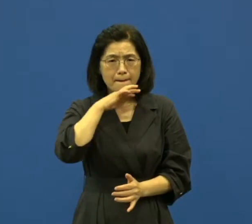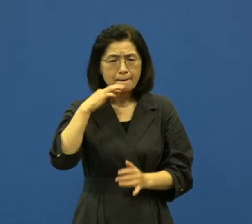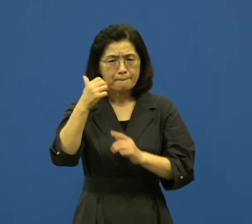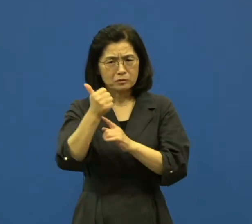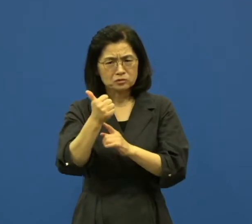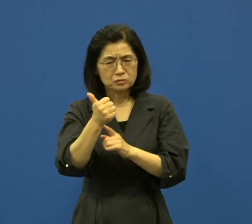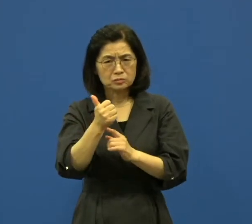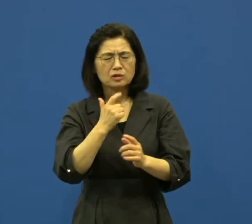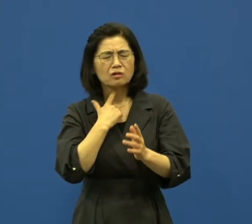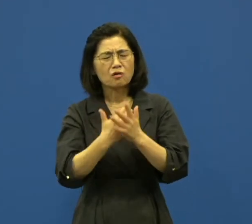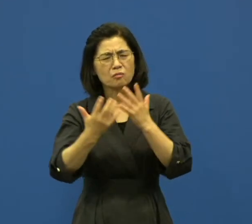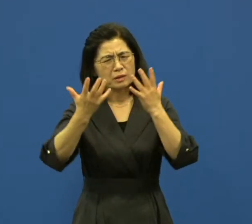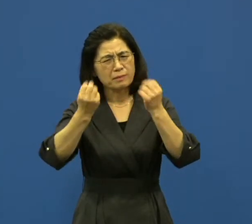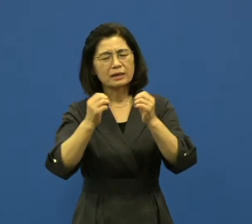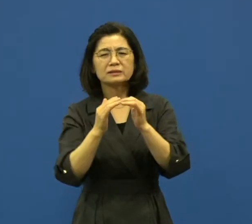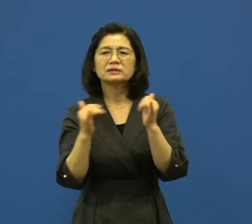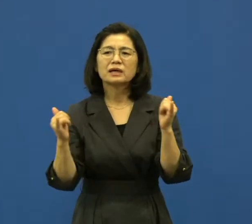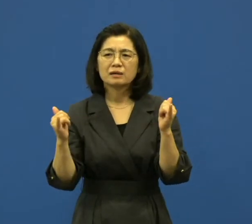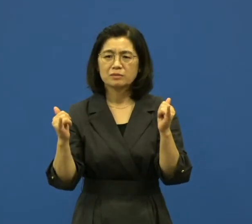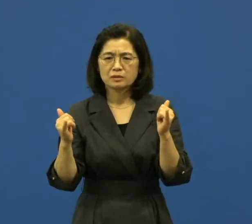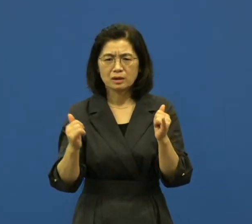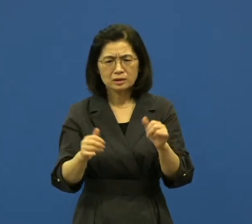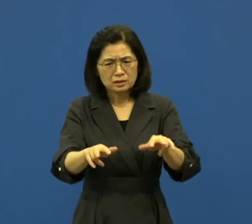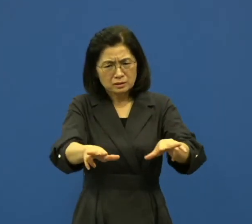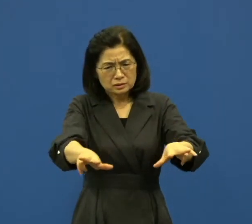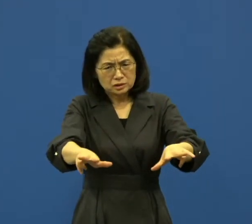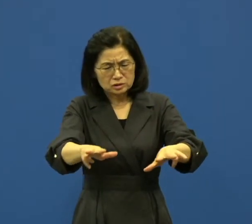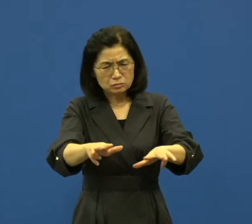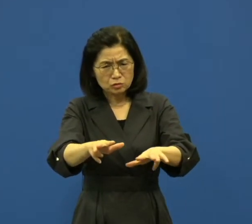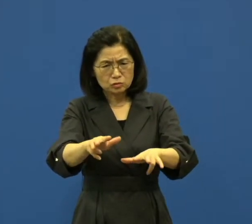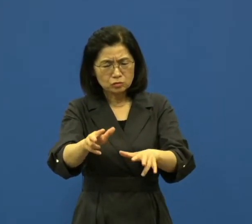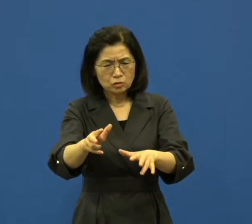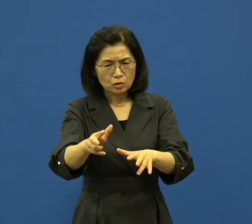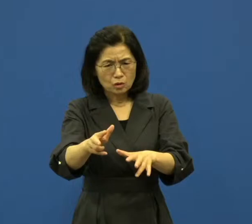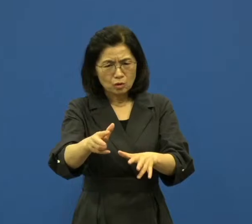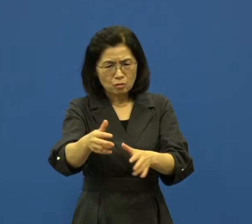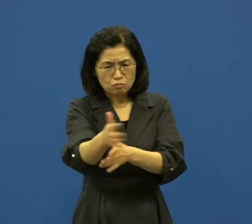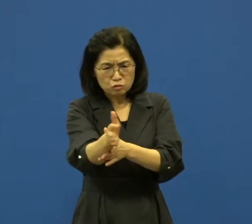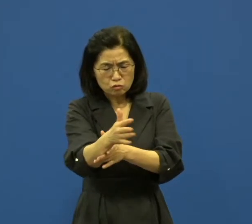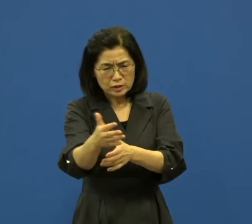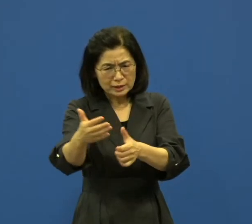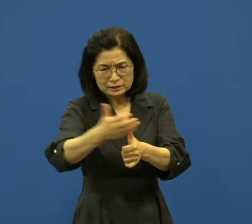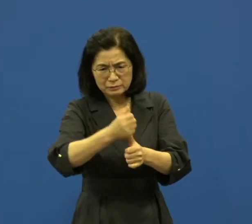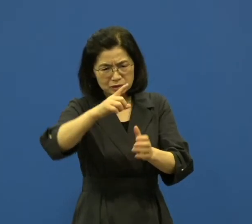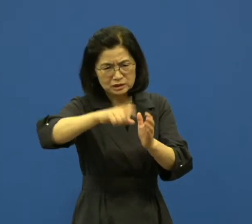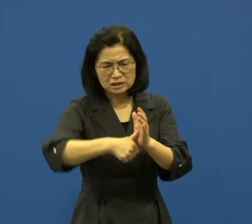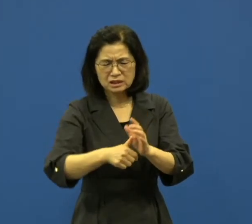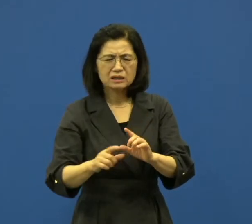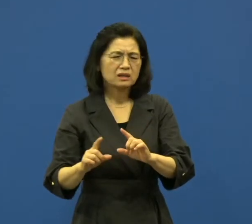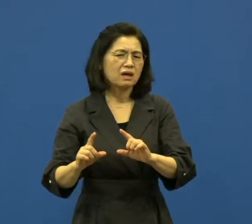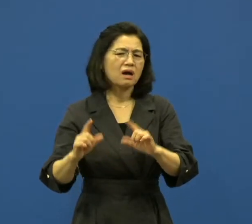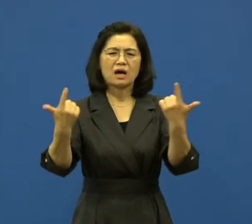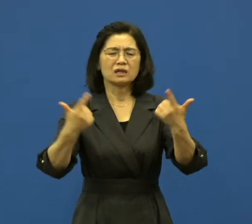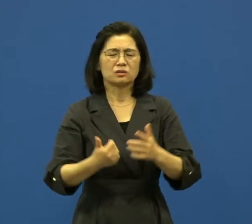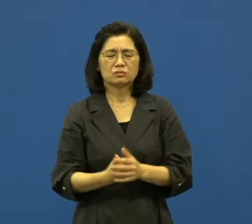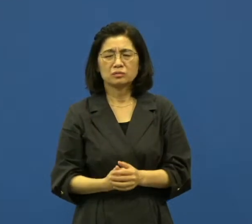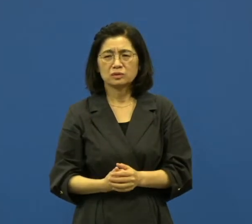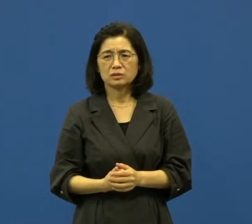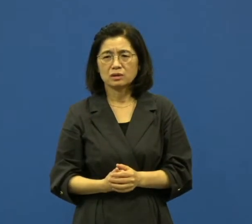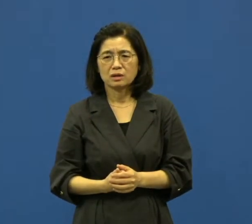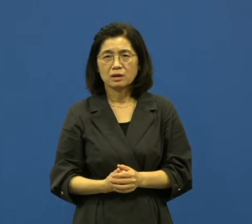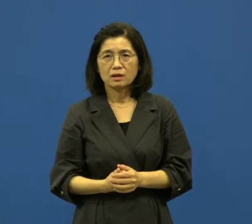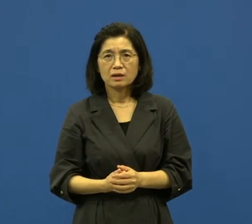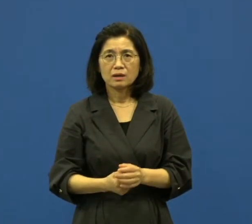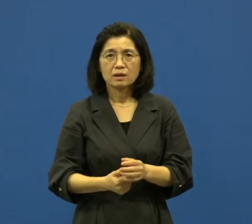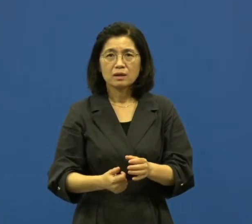많은 어부예요. 지금 고기가 잡히는 시간이 아닙니다. 그리고 밤이 맞도록 고기를 잡아 이제 지쳤습니다. 빈